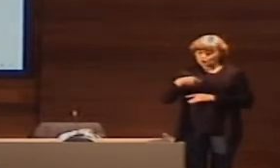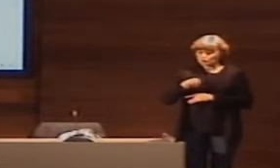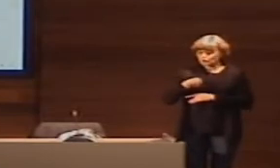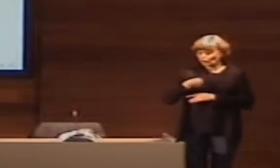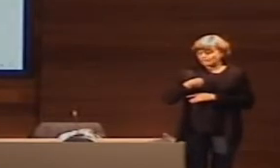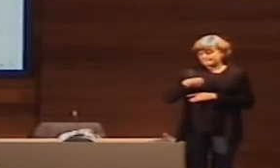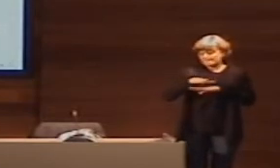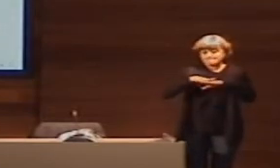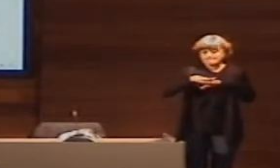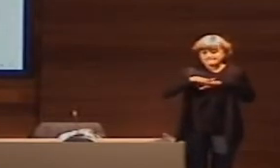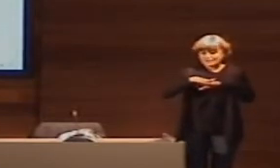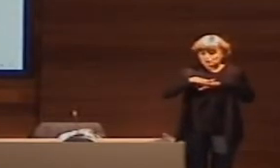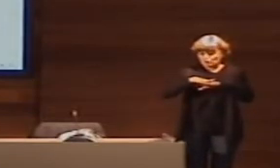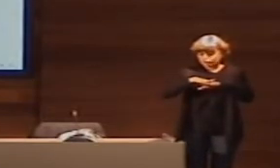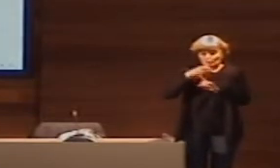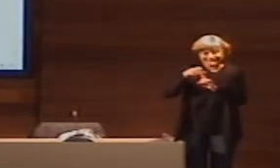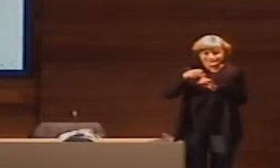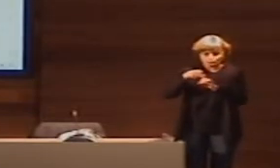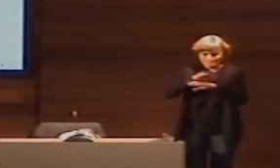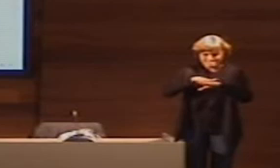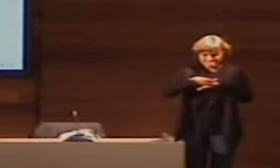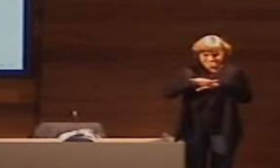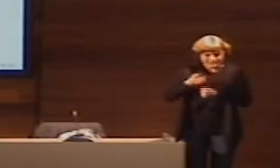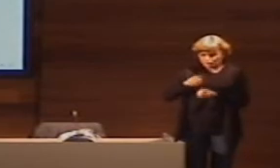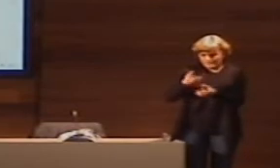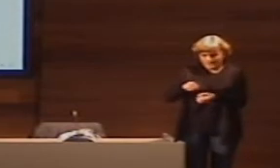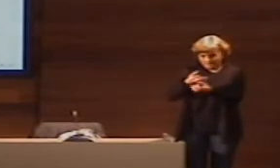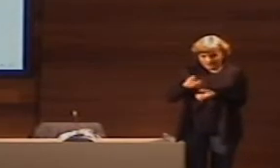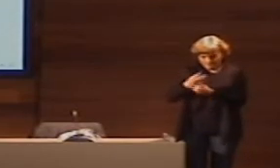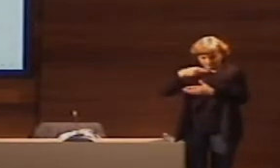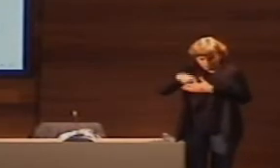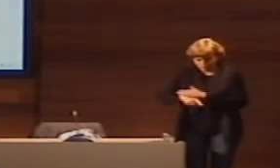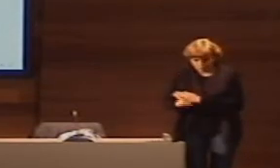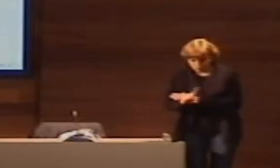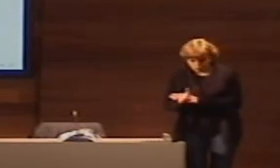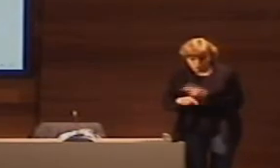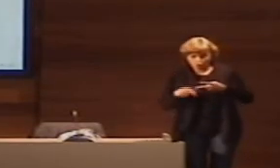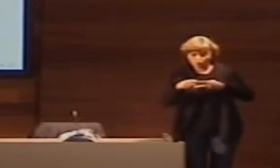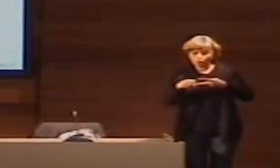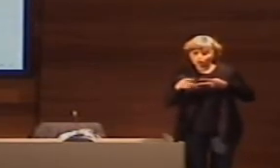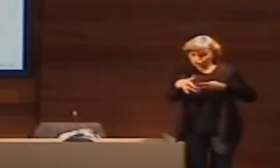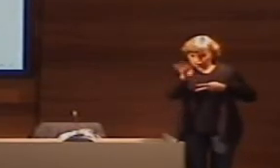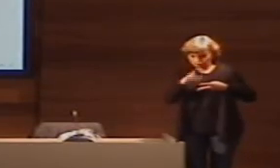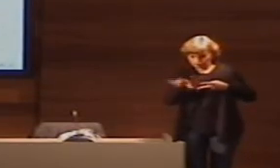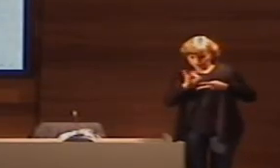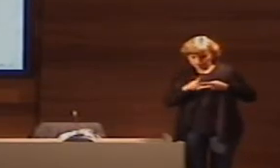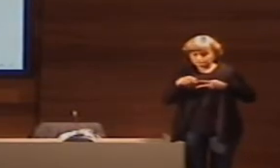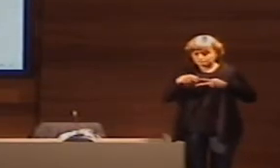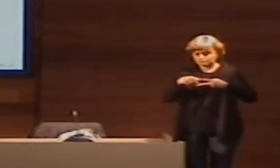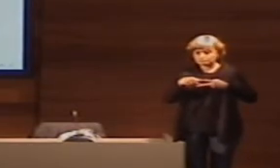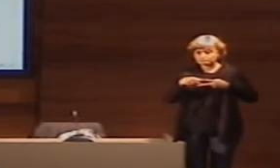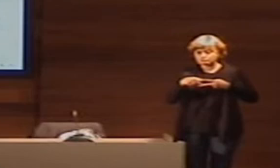a pasar muy por encima de los principales objetivos de 2 de ellas, ¿no? La directiva marco de residuos y la